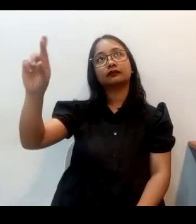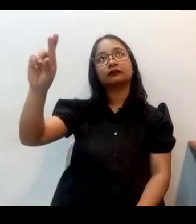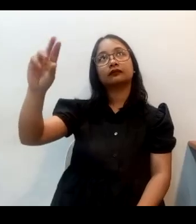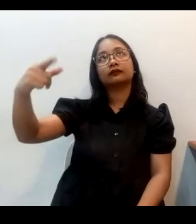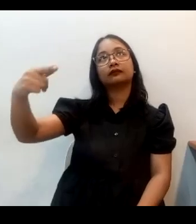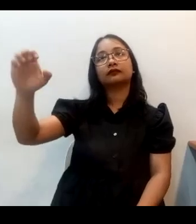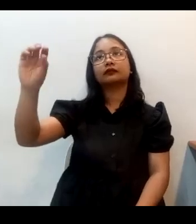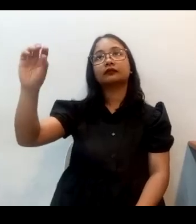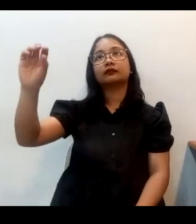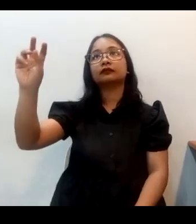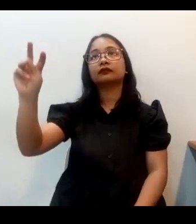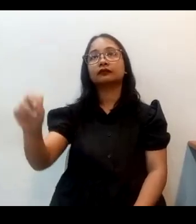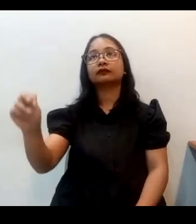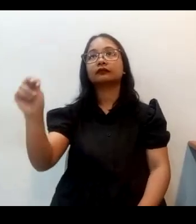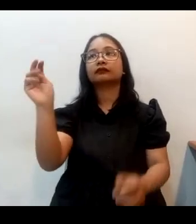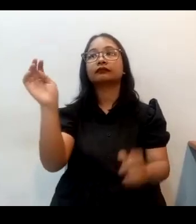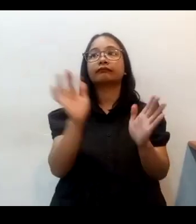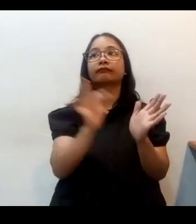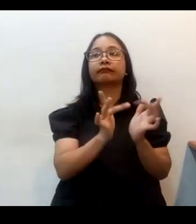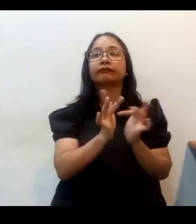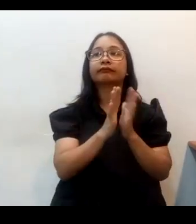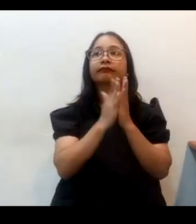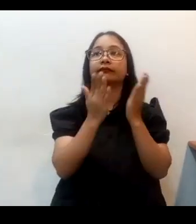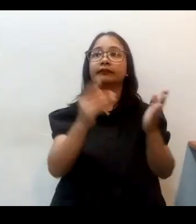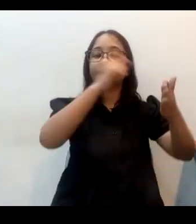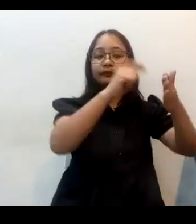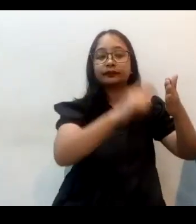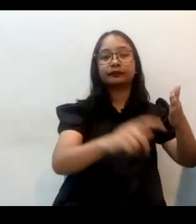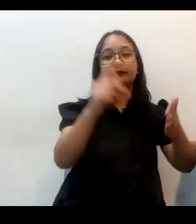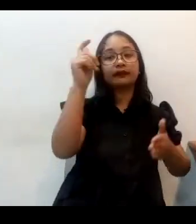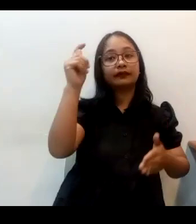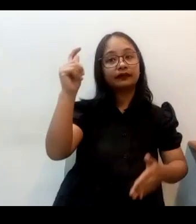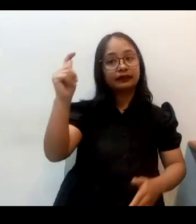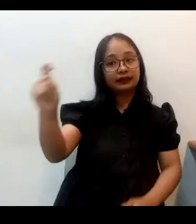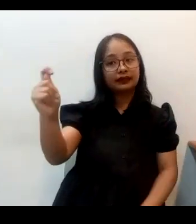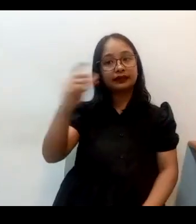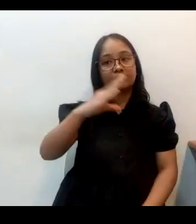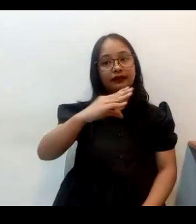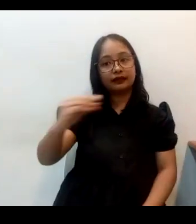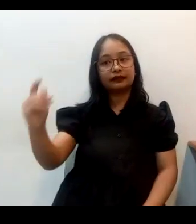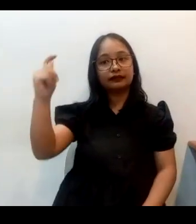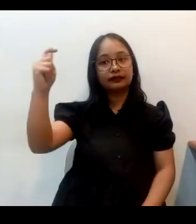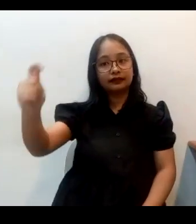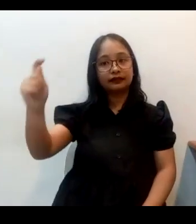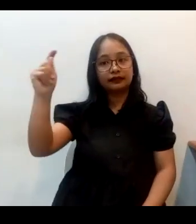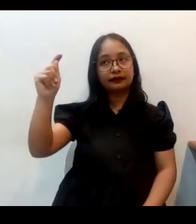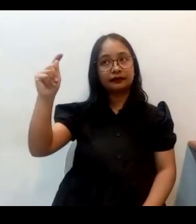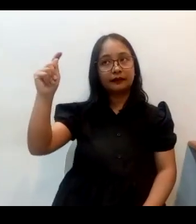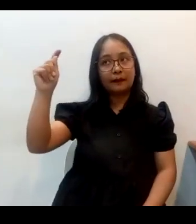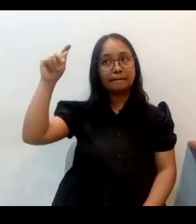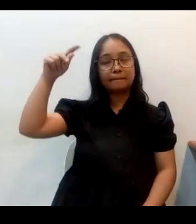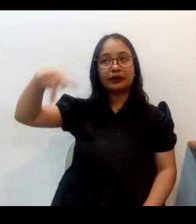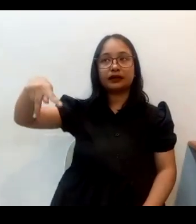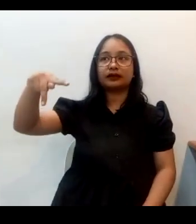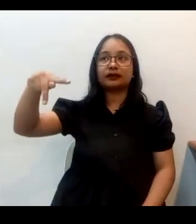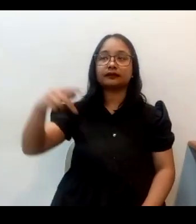ibang versikulo po doon, nilalagyan po niya ng letter T at yung iba ay letter T and P. T means try. Sa